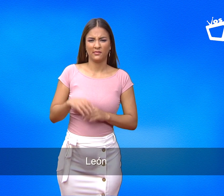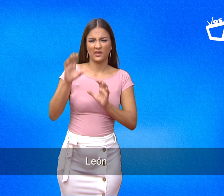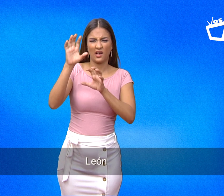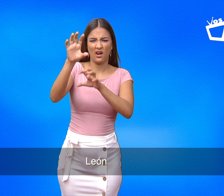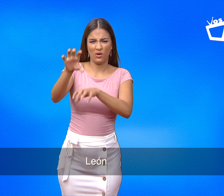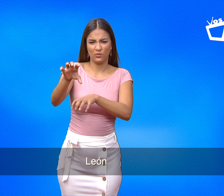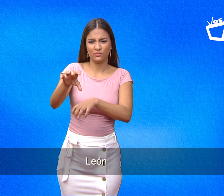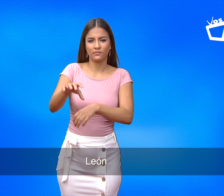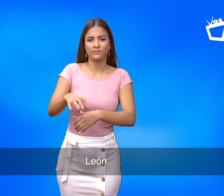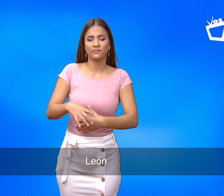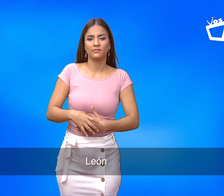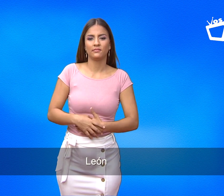leon